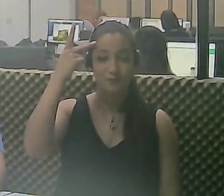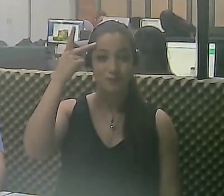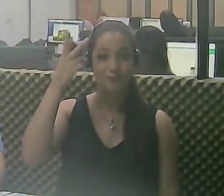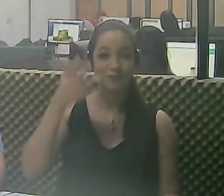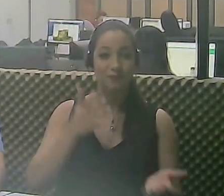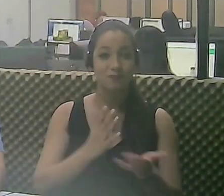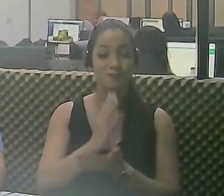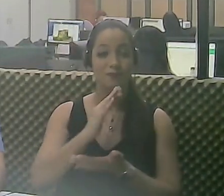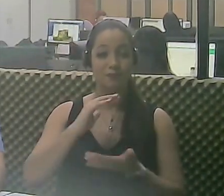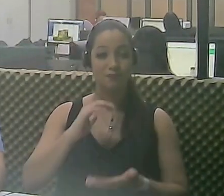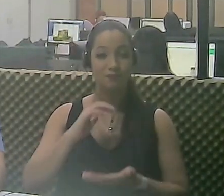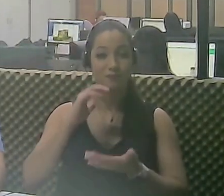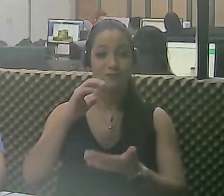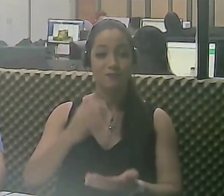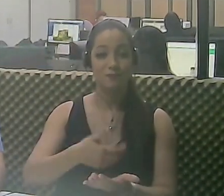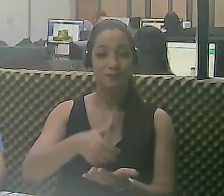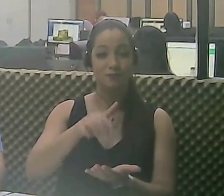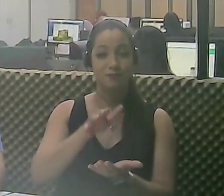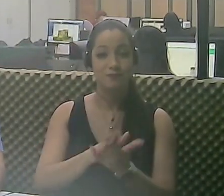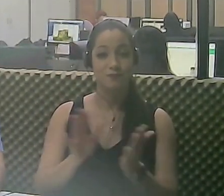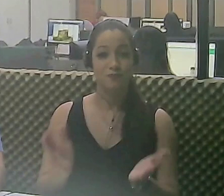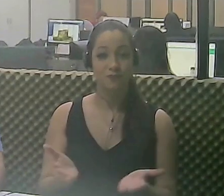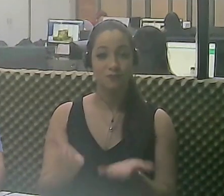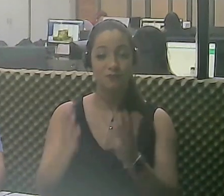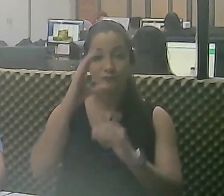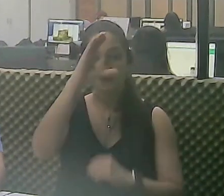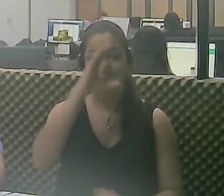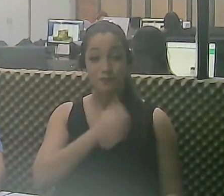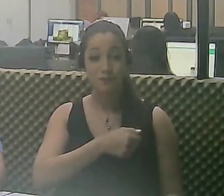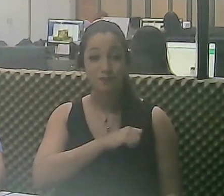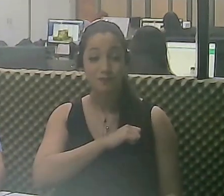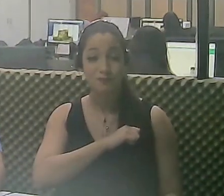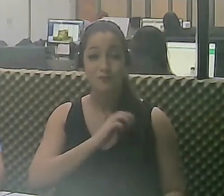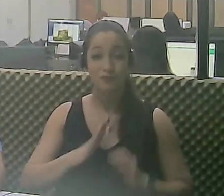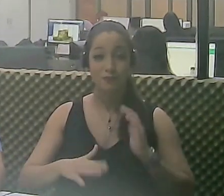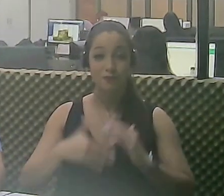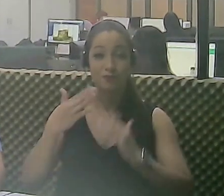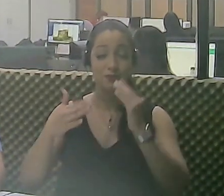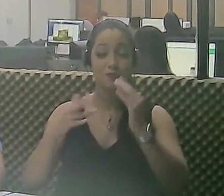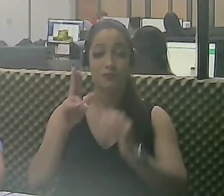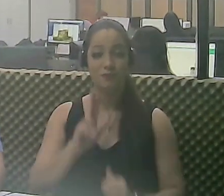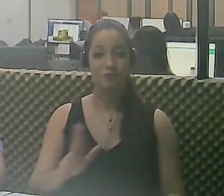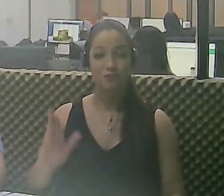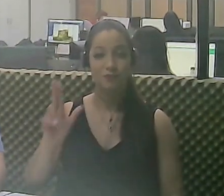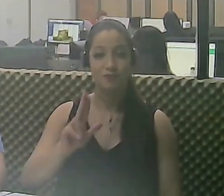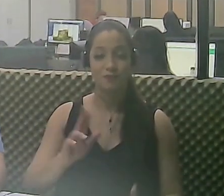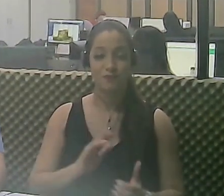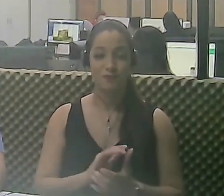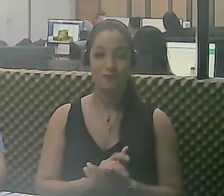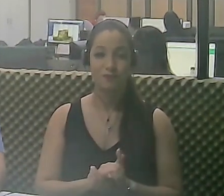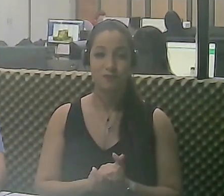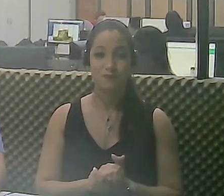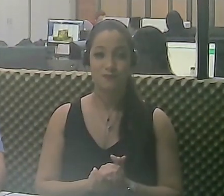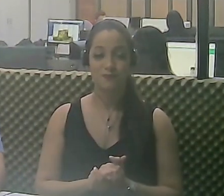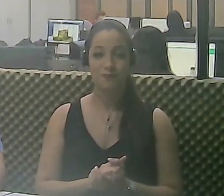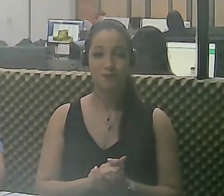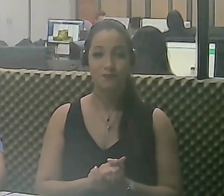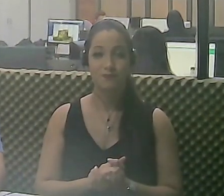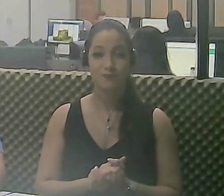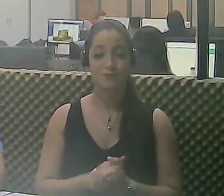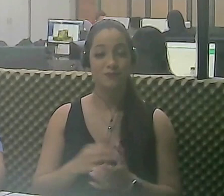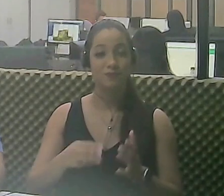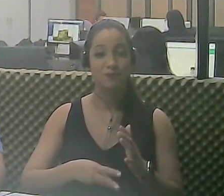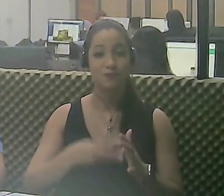Prefeito lança pacote tributário para fomentar cidadania fiscal e desenvolvimento de Uberlândia. Vem aí